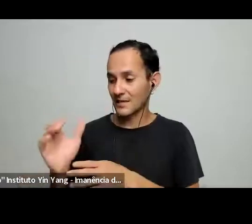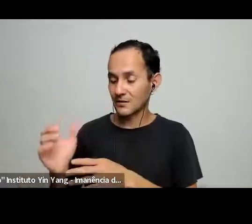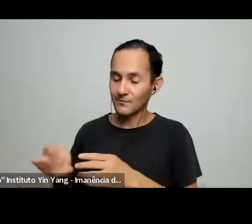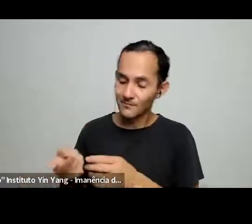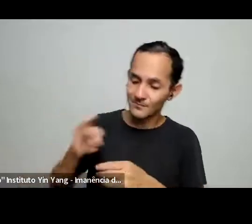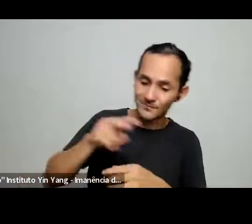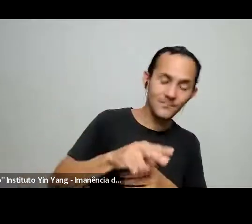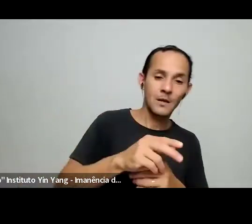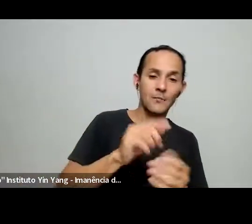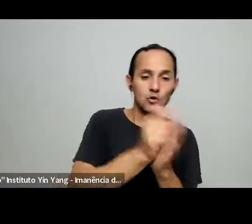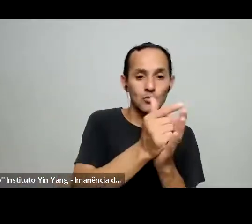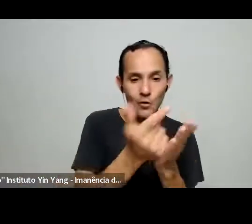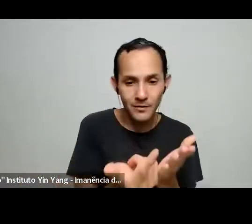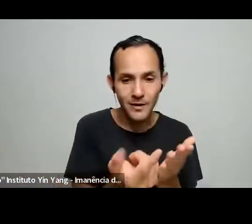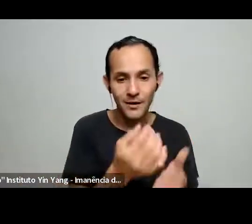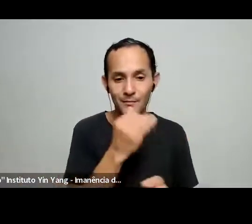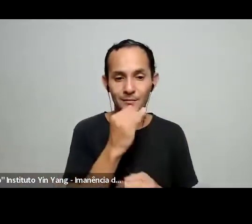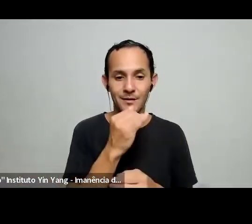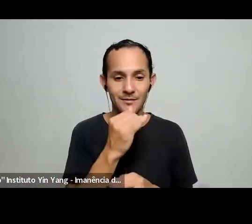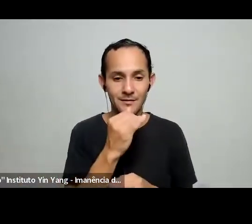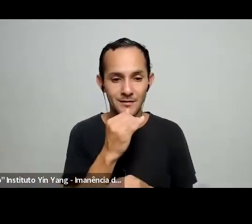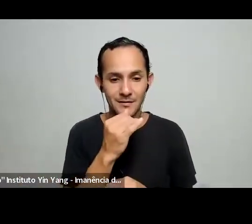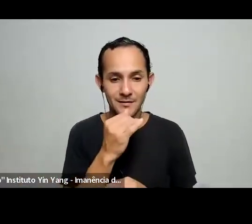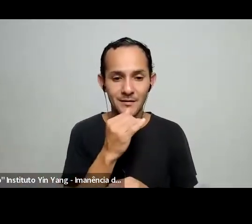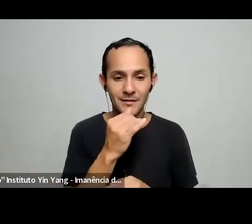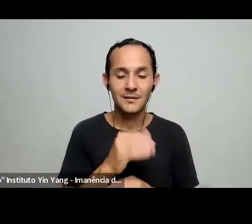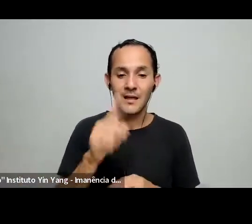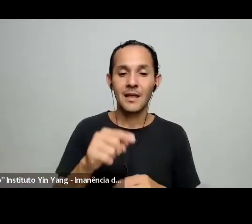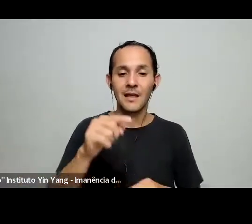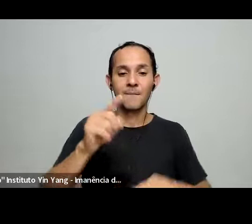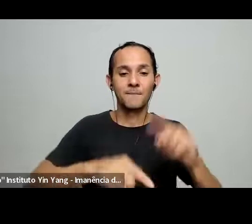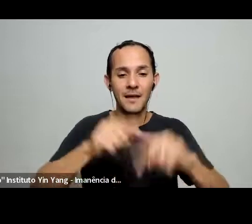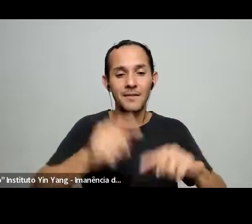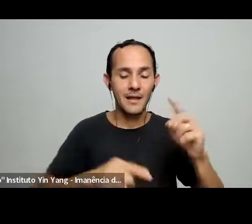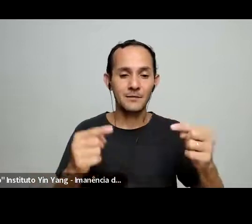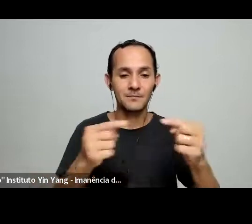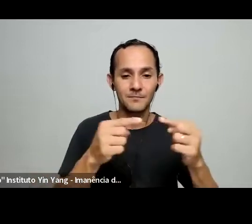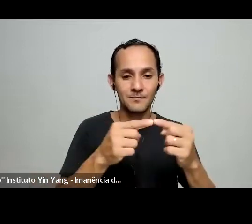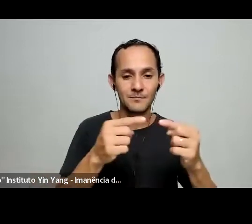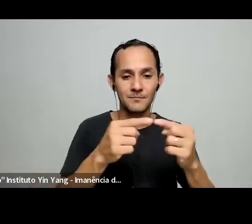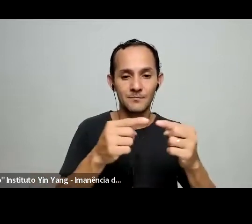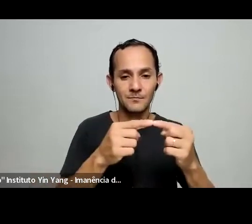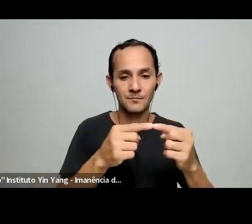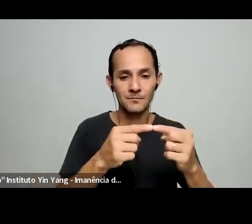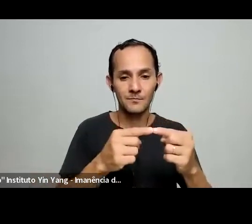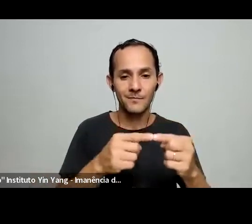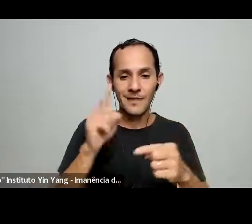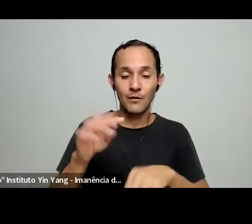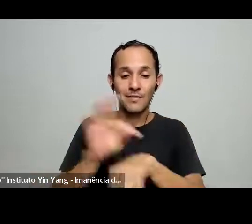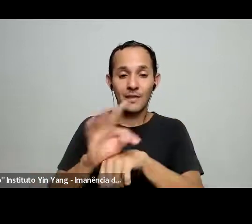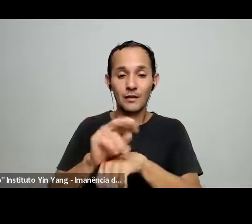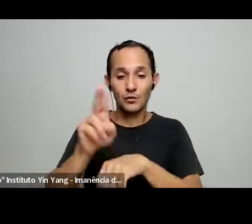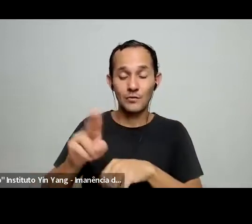matérias jornalísticas também, por exemplo. Então, muitas matérias que dialogam ali, por exemplo, como a técnica é aplicada